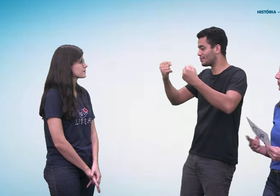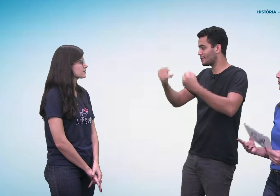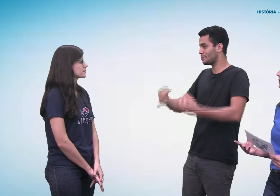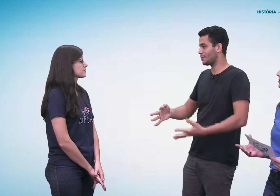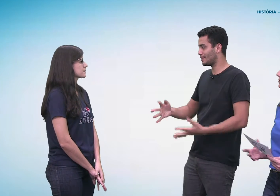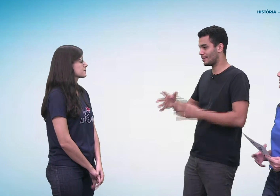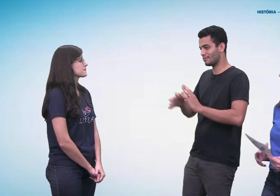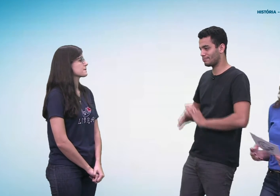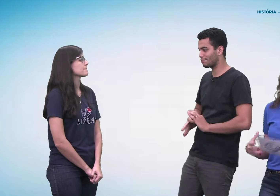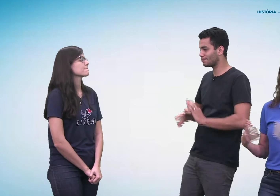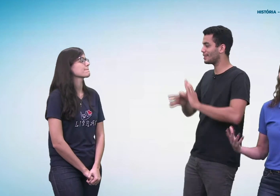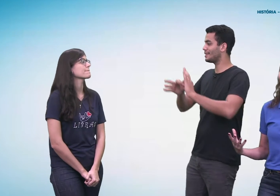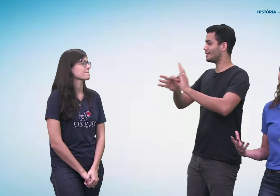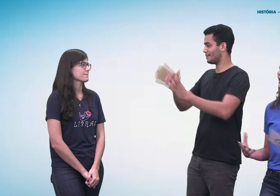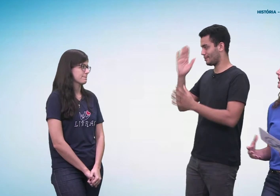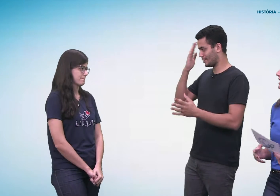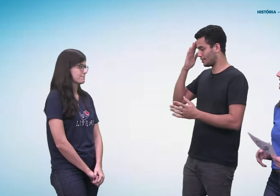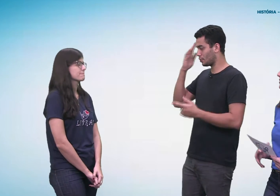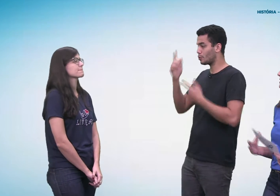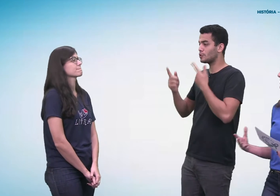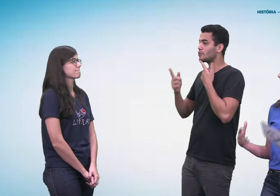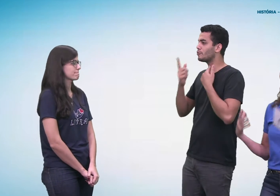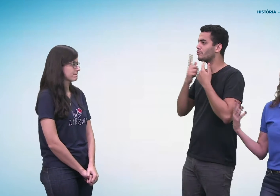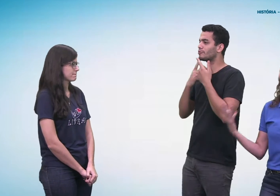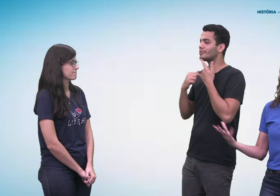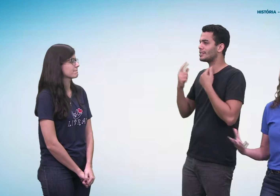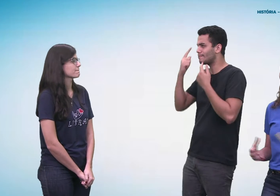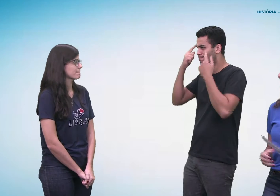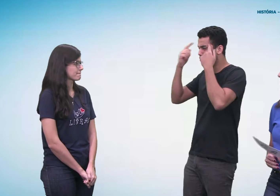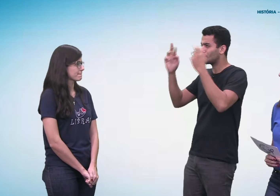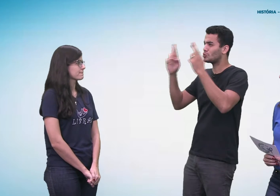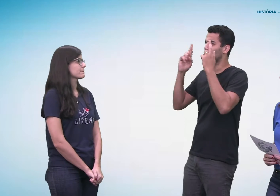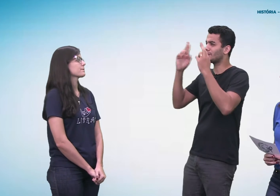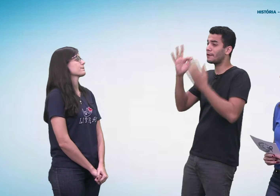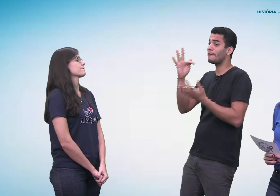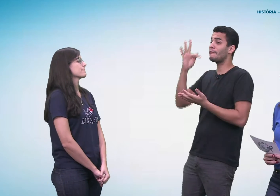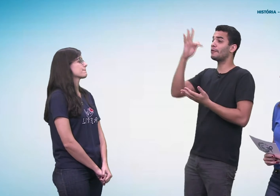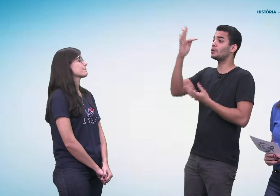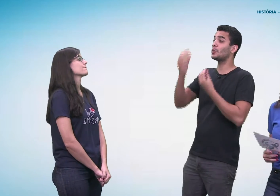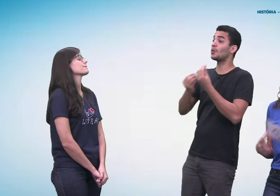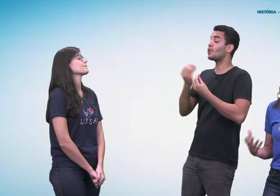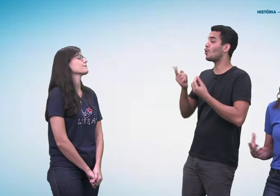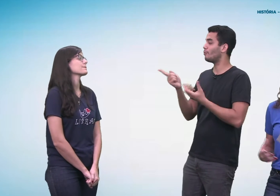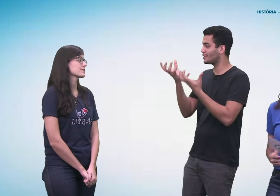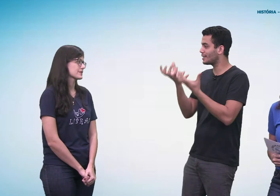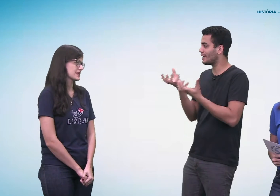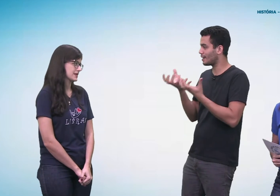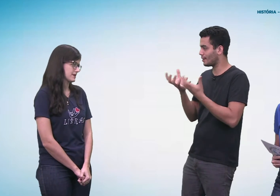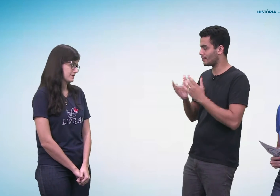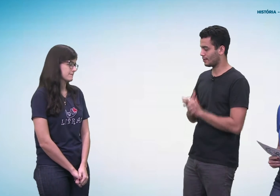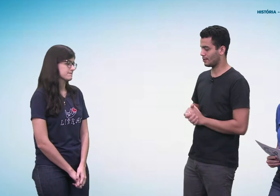pouco sobre o seu desejo e as suas expectativas sobre esse avanço, né, esse